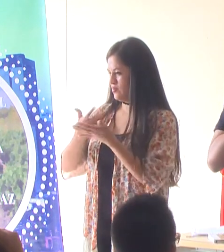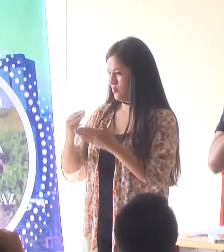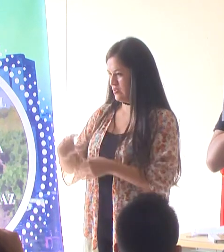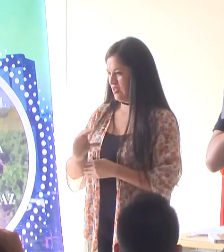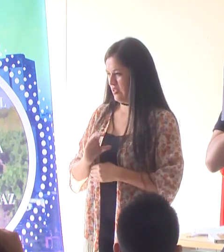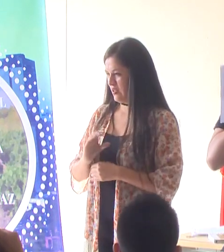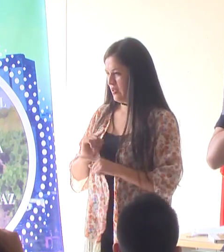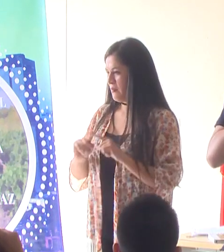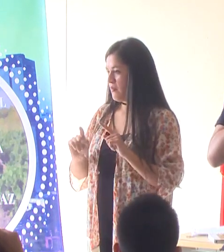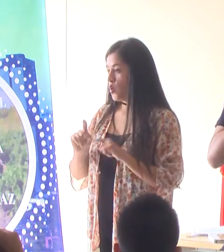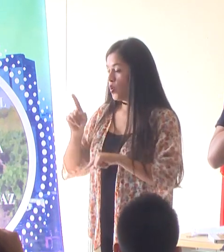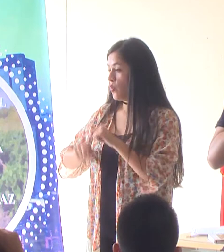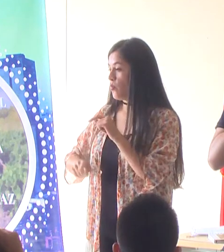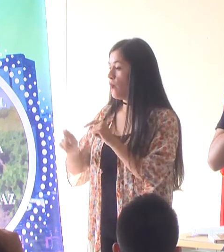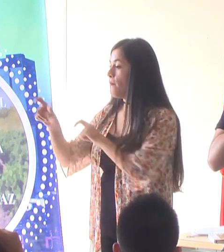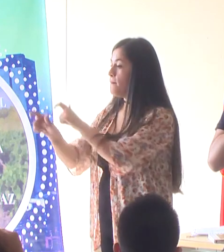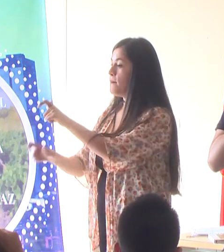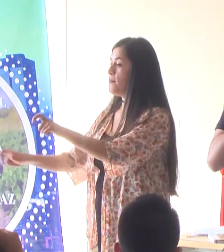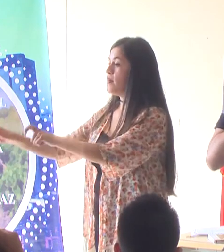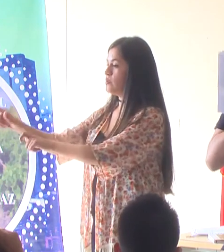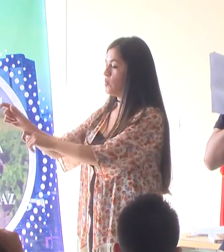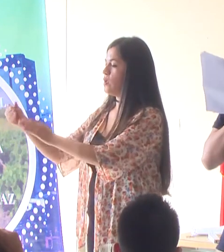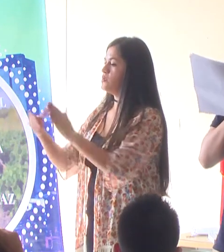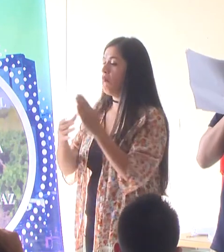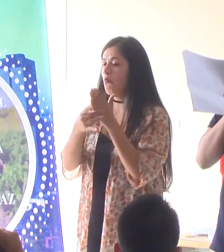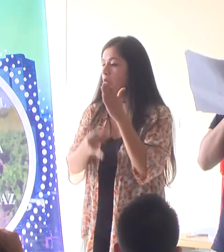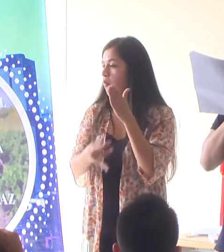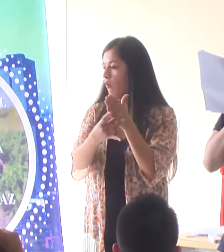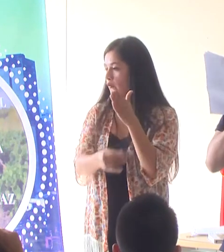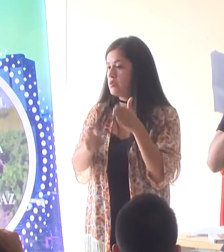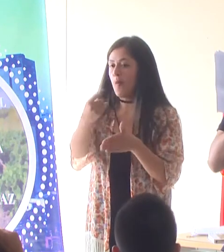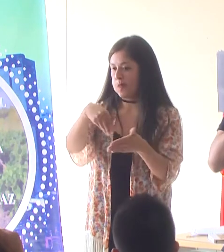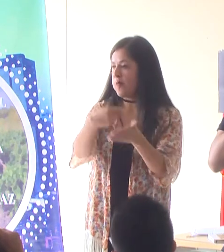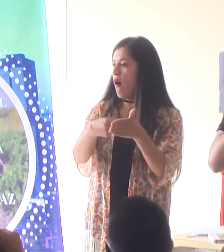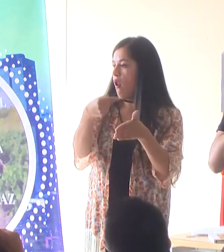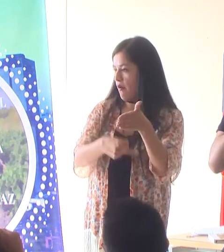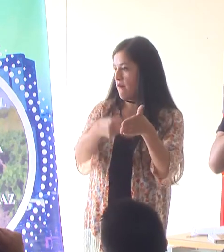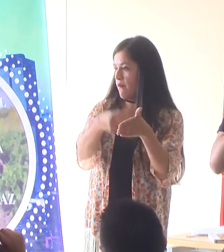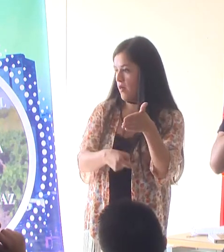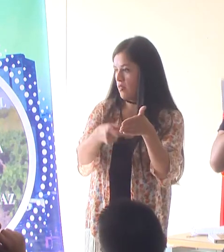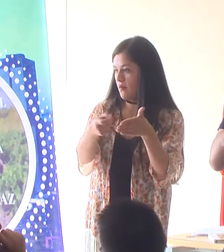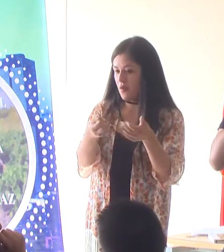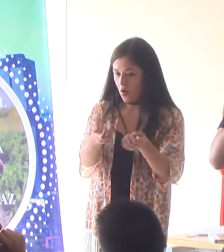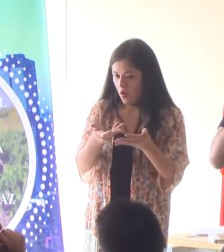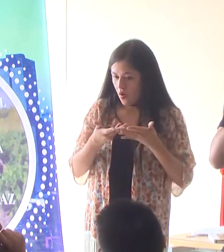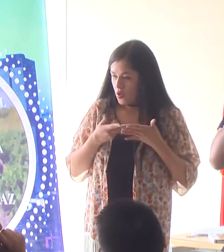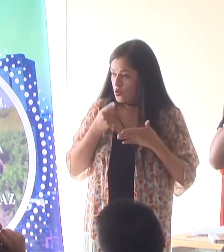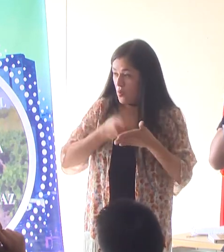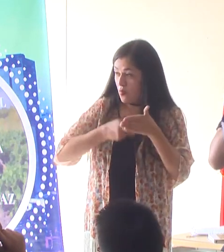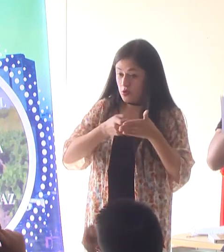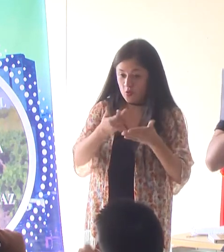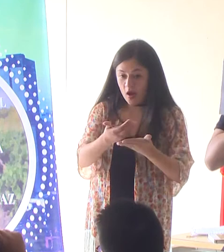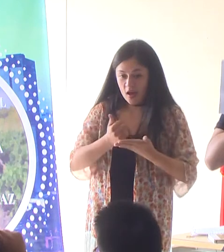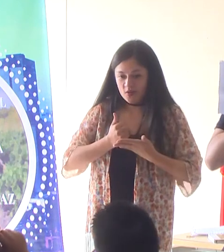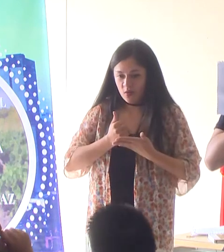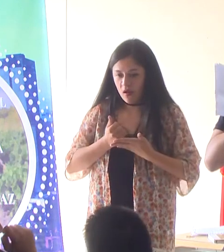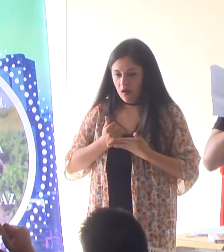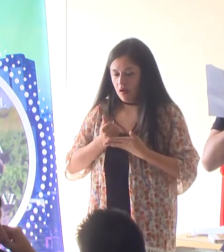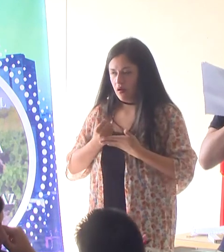con territorios de tributantes pobres que soportan el costo ambiental del consumo de los tributantes ricos